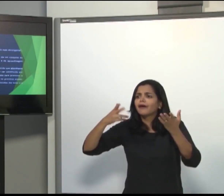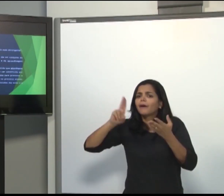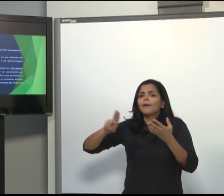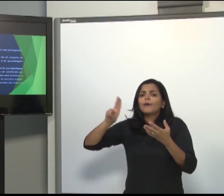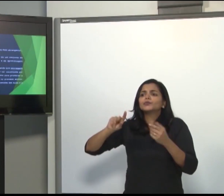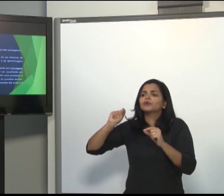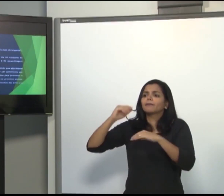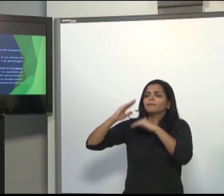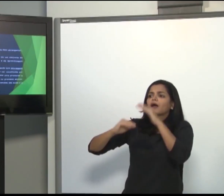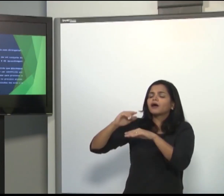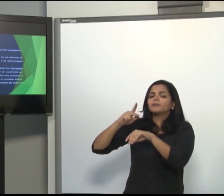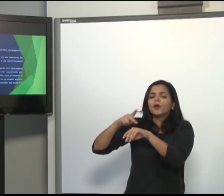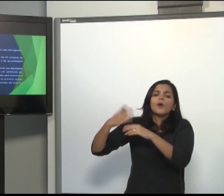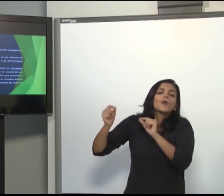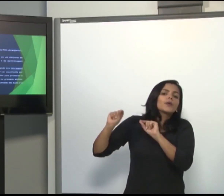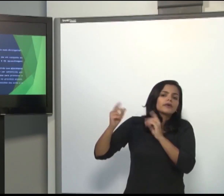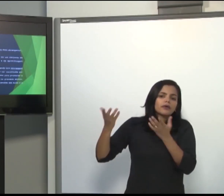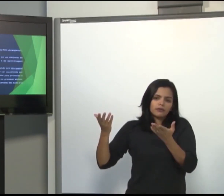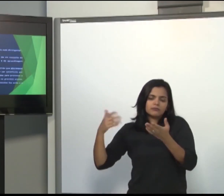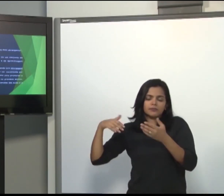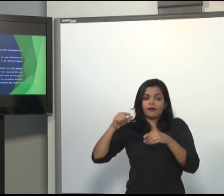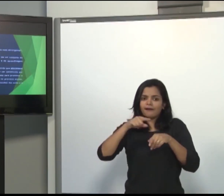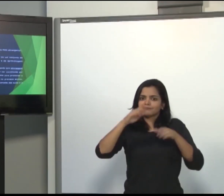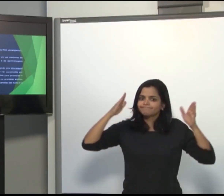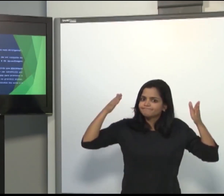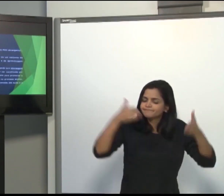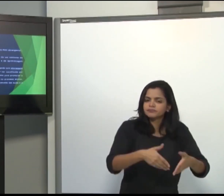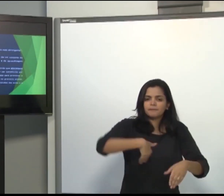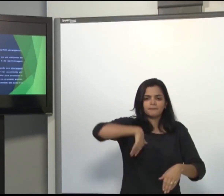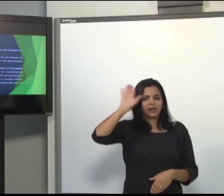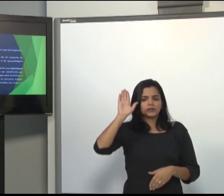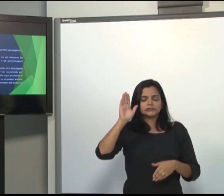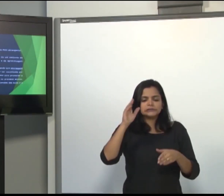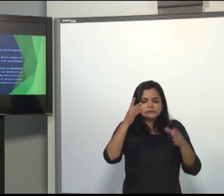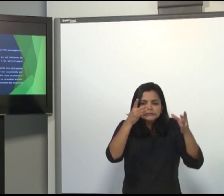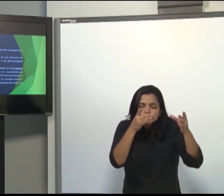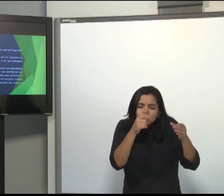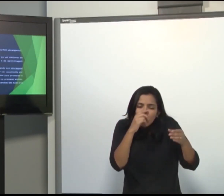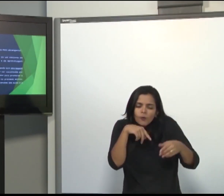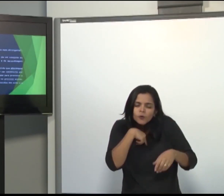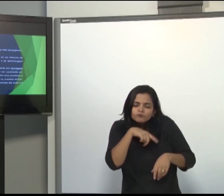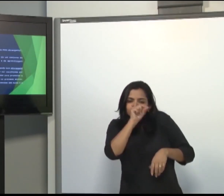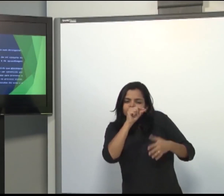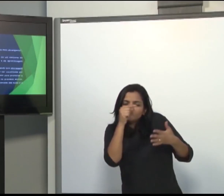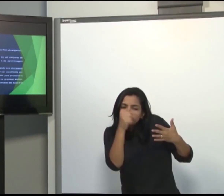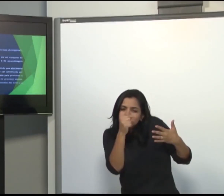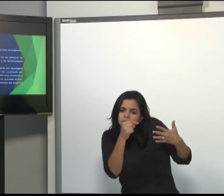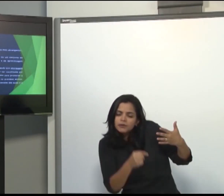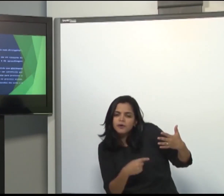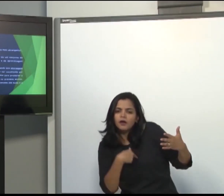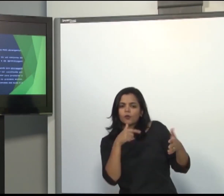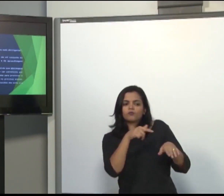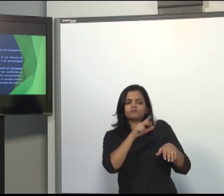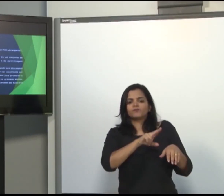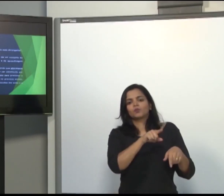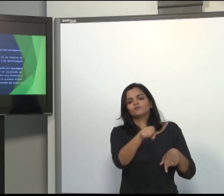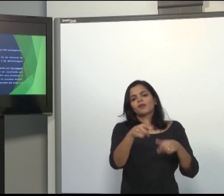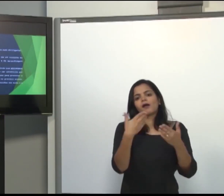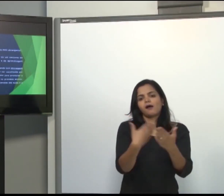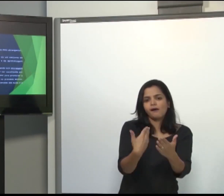ensino? Então, vai depender da prática e o foco do ensino. Nessa abordagem, temos